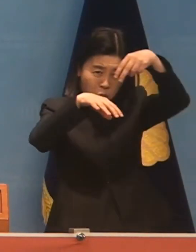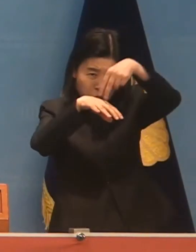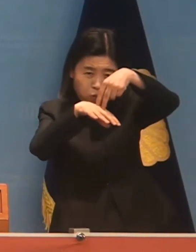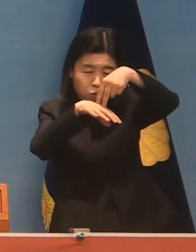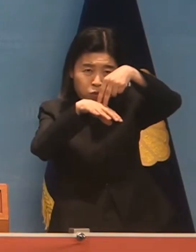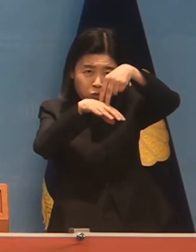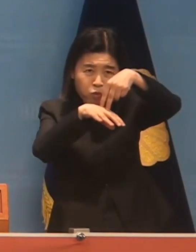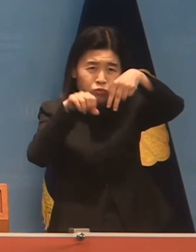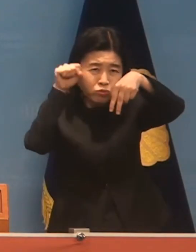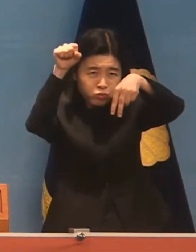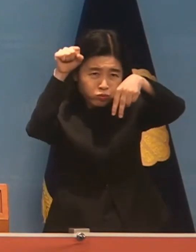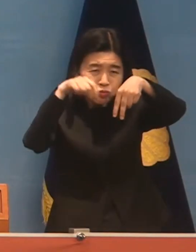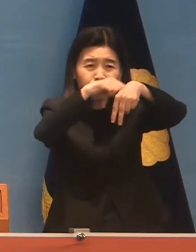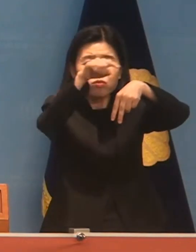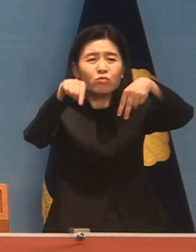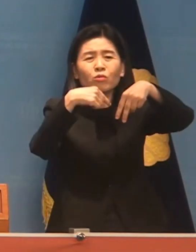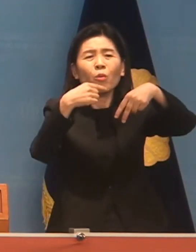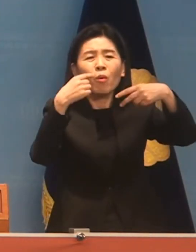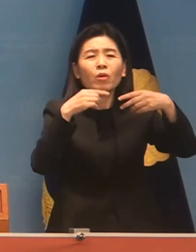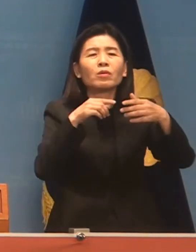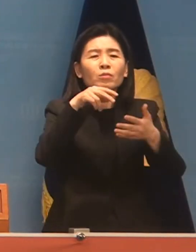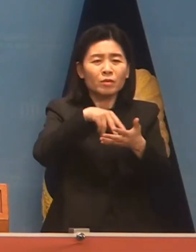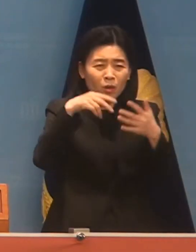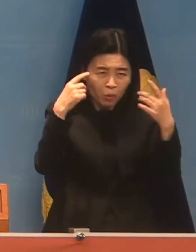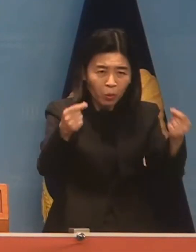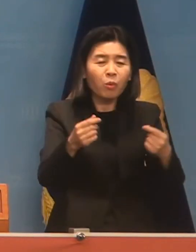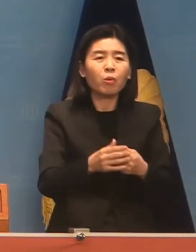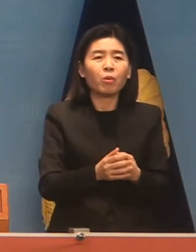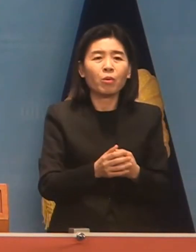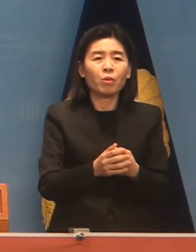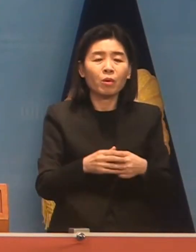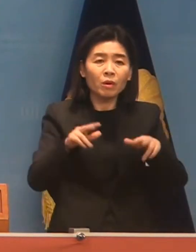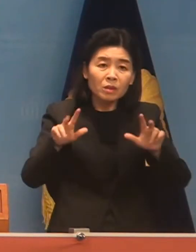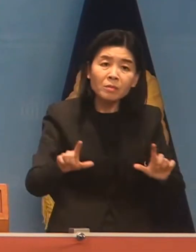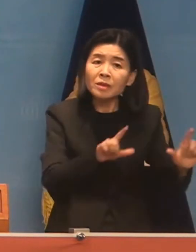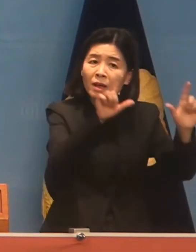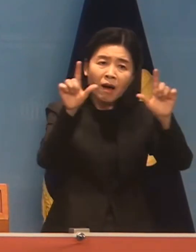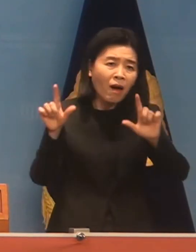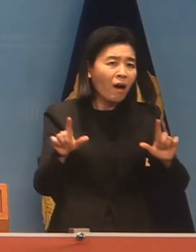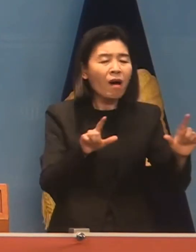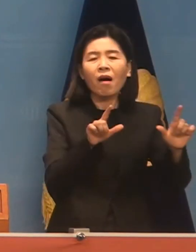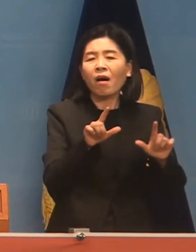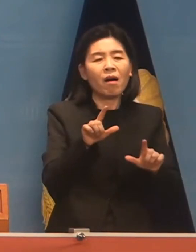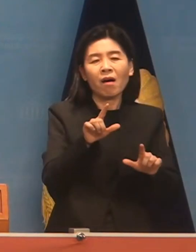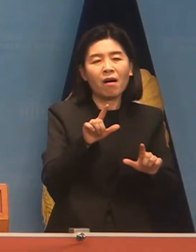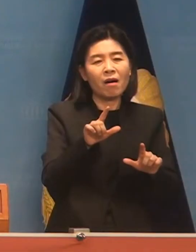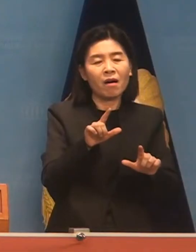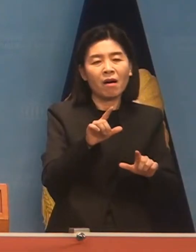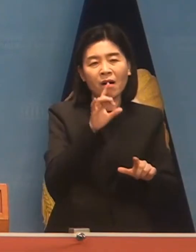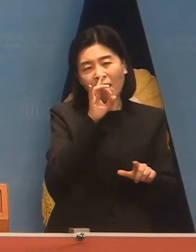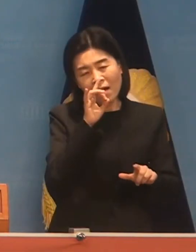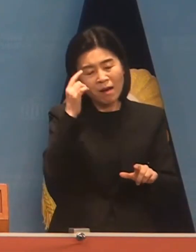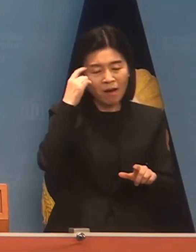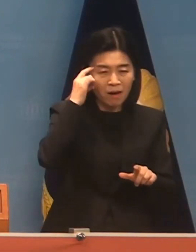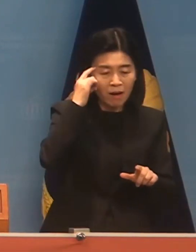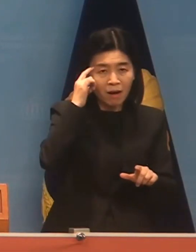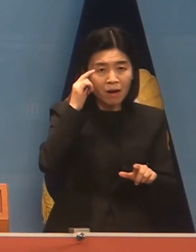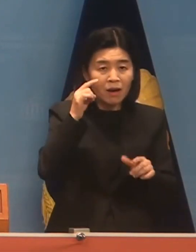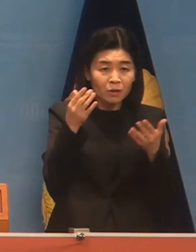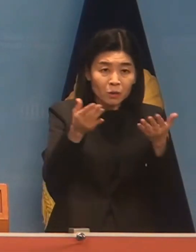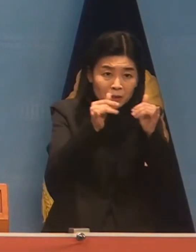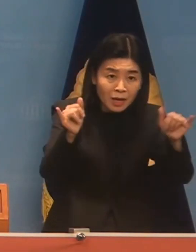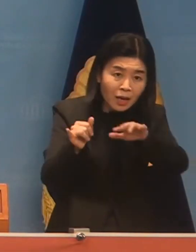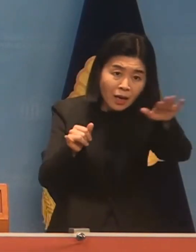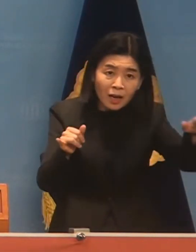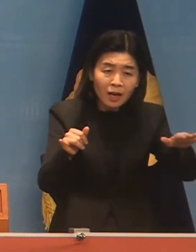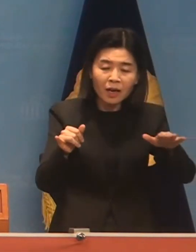고공의 노동자들도 마찬가지입니다. 이렇게 살 수는 없지 않겠냐던 노동자들을 내란 세력은